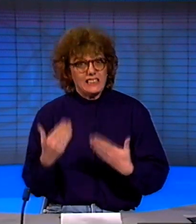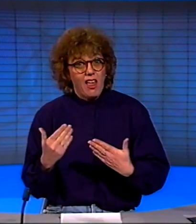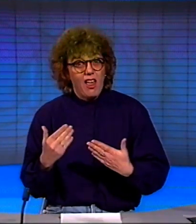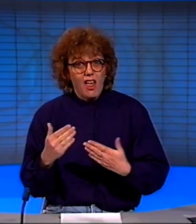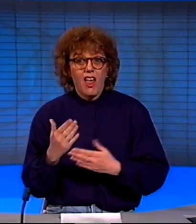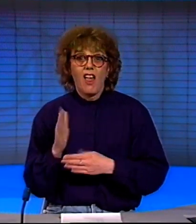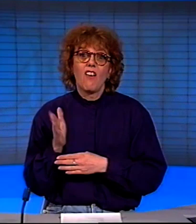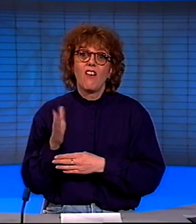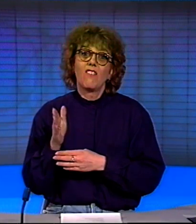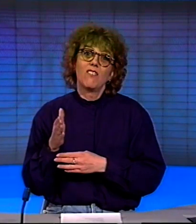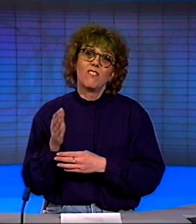Og i dag